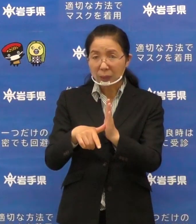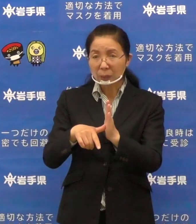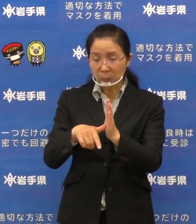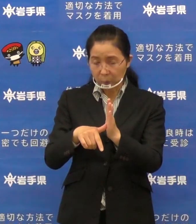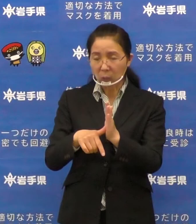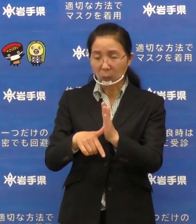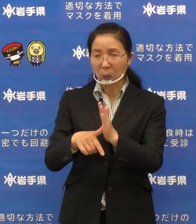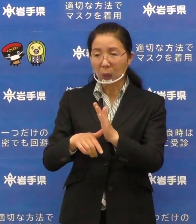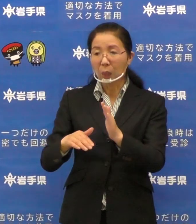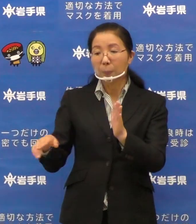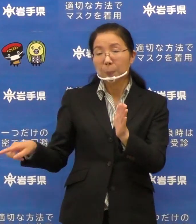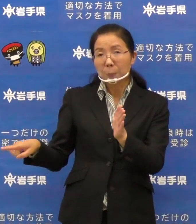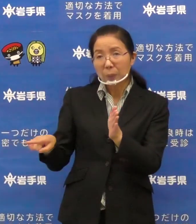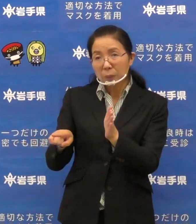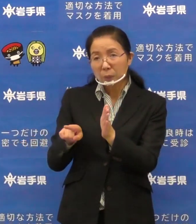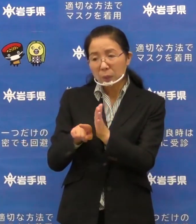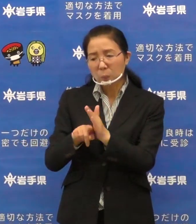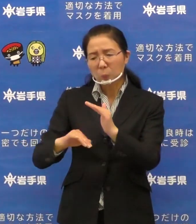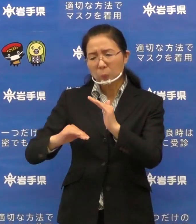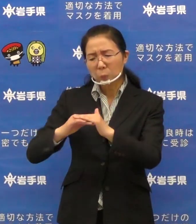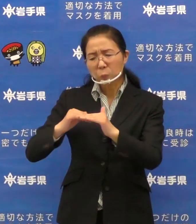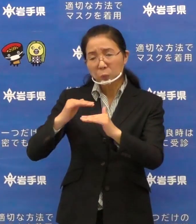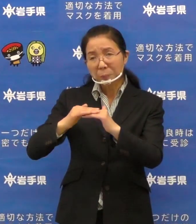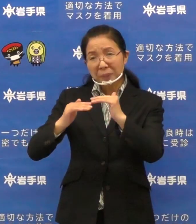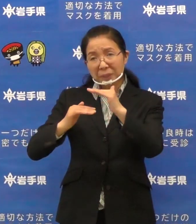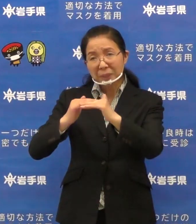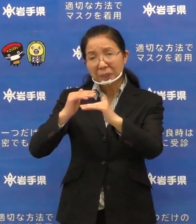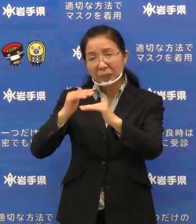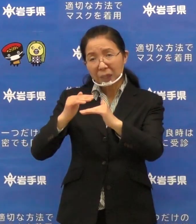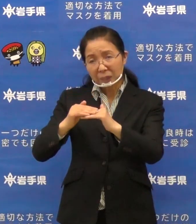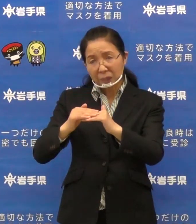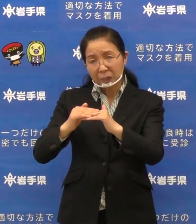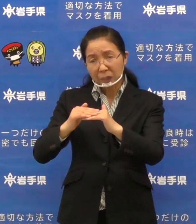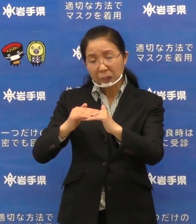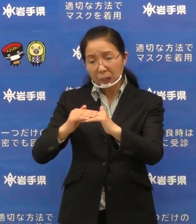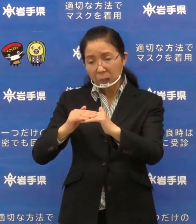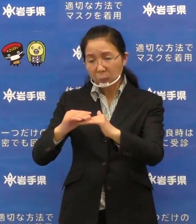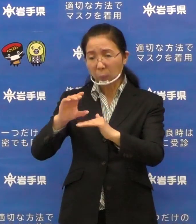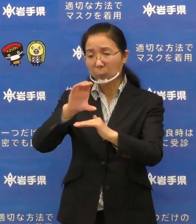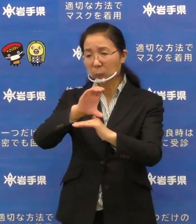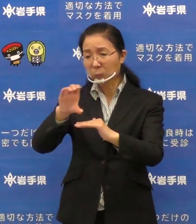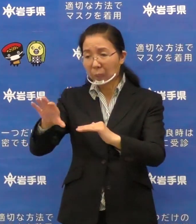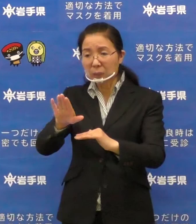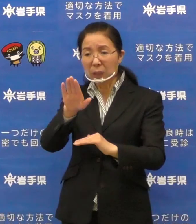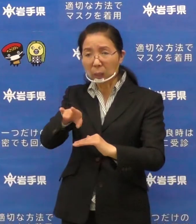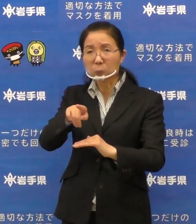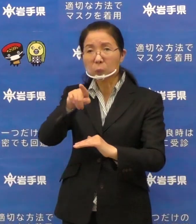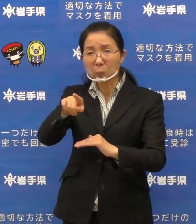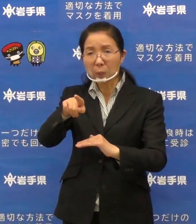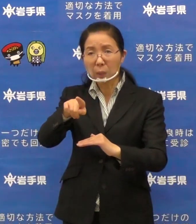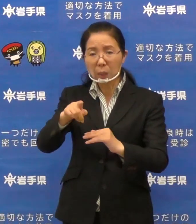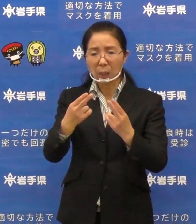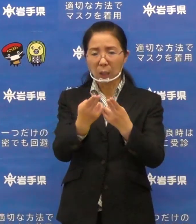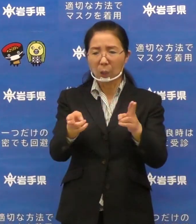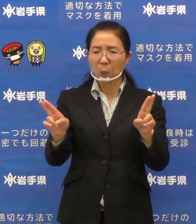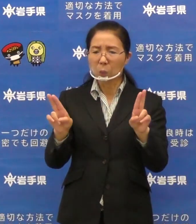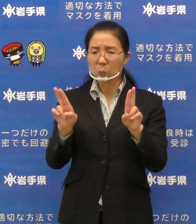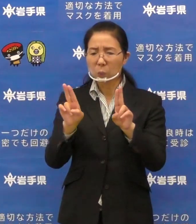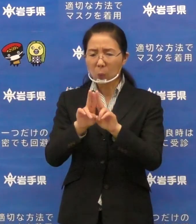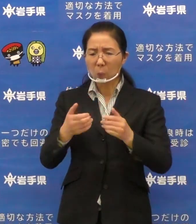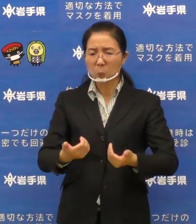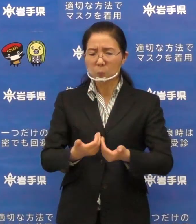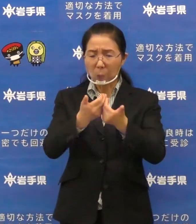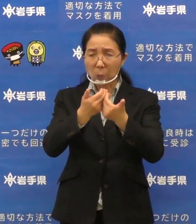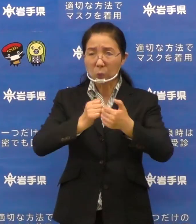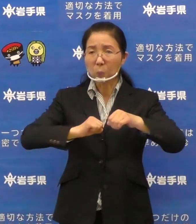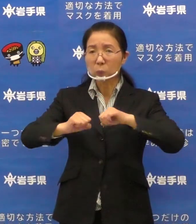それまでの積み重ねの延長上にあるものが何かの反動行為っていうのはこうありえない